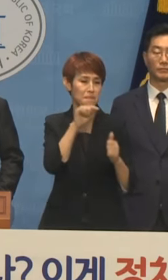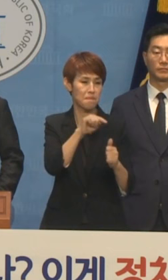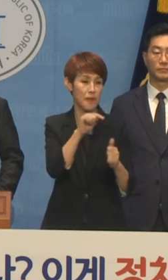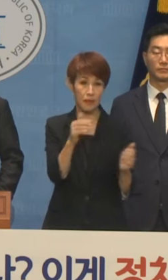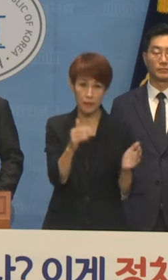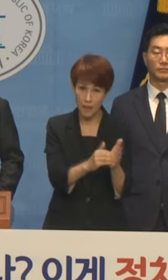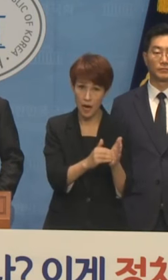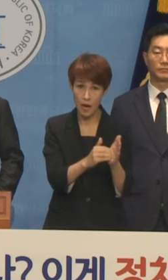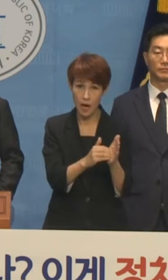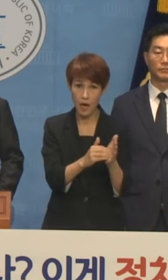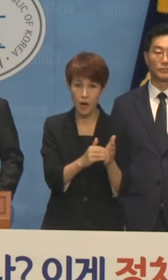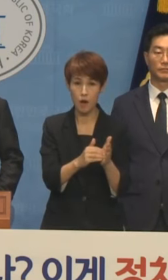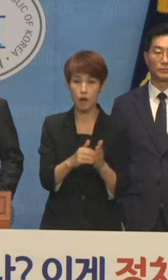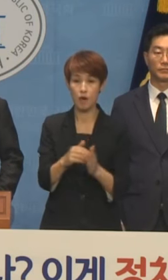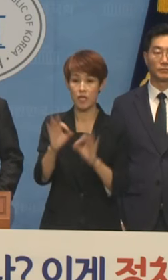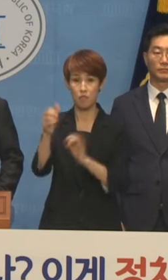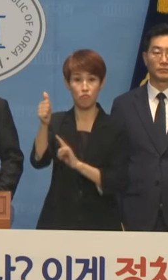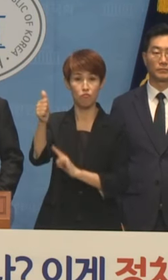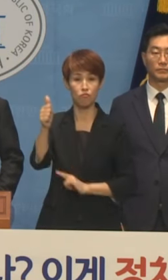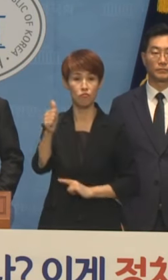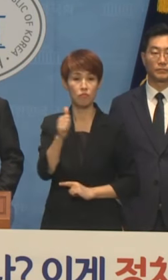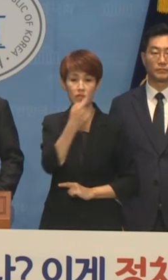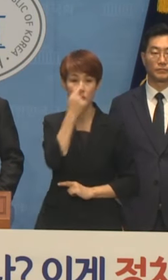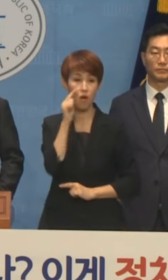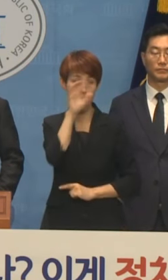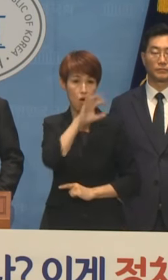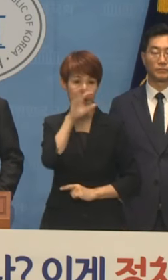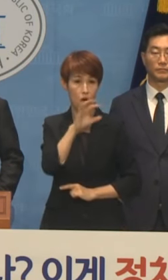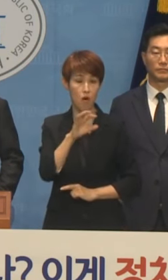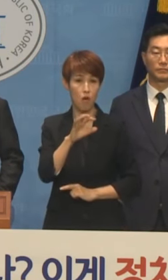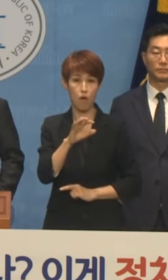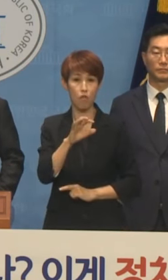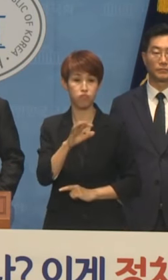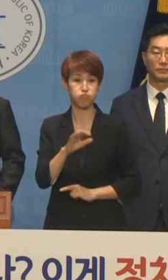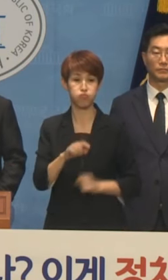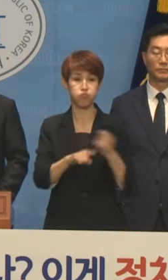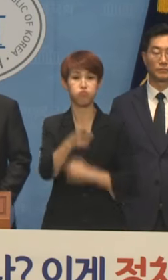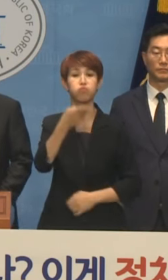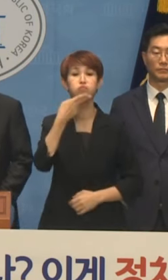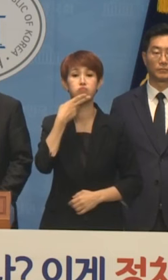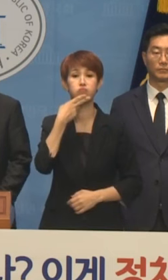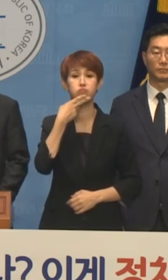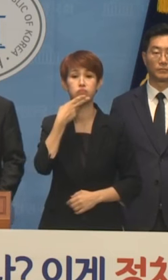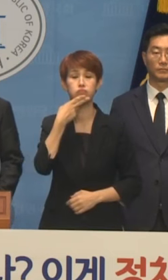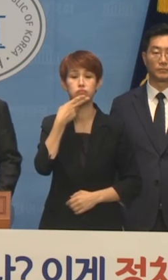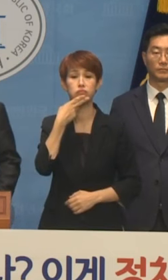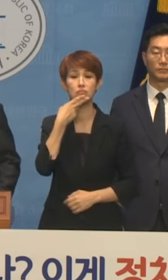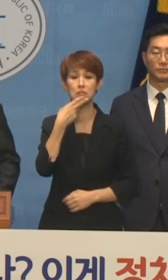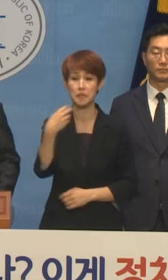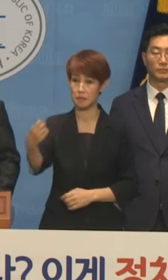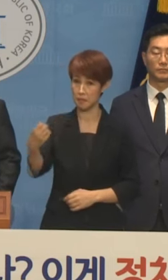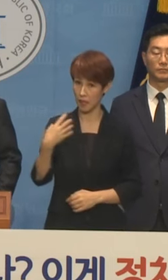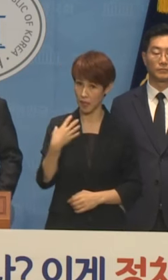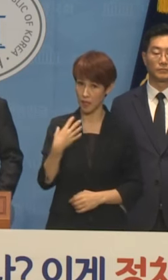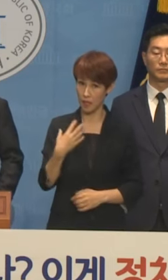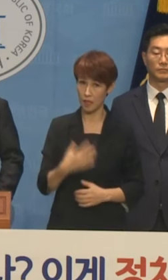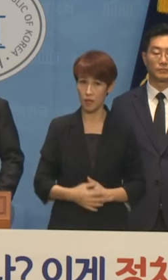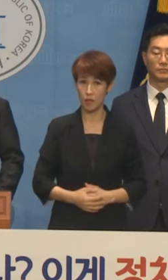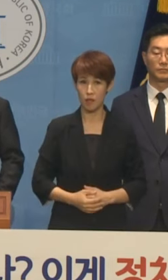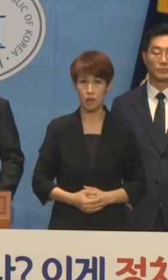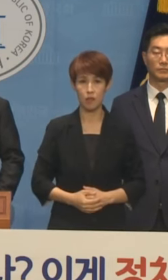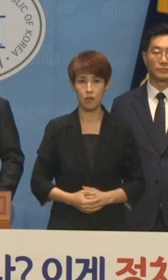관련해서 본인은 그런 증언 연습을 시킬 하등의 이유가 없다 이렇게 얘기를 하는데